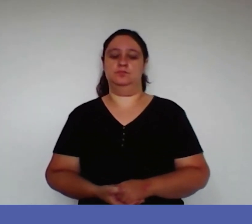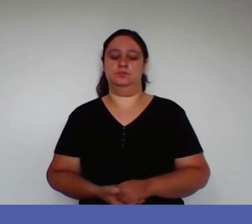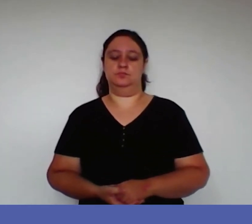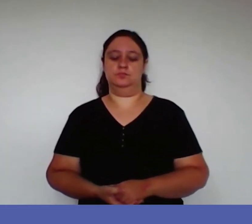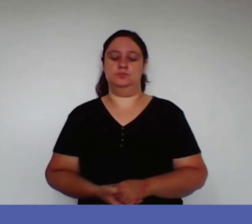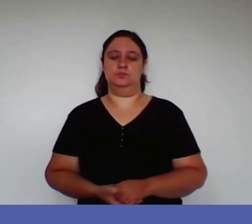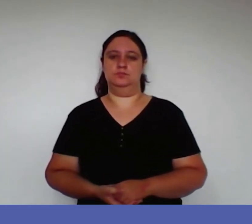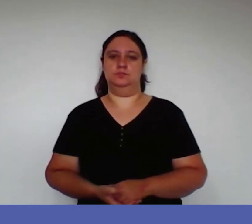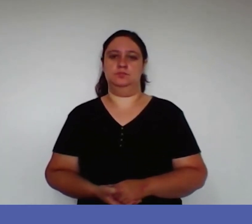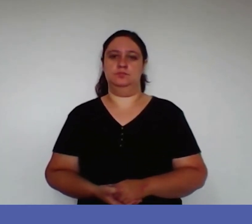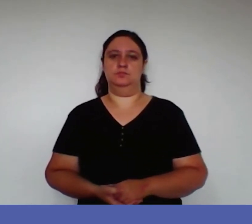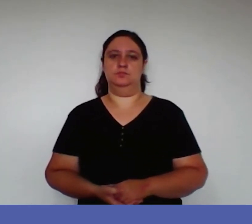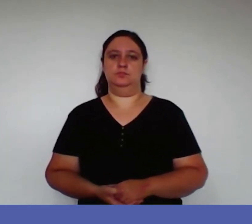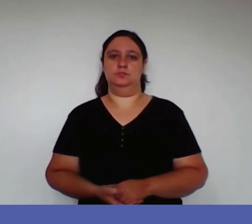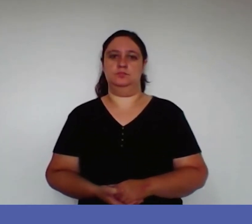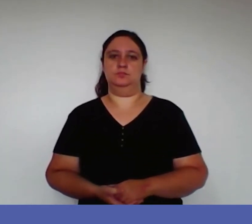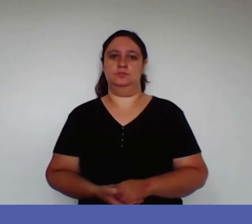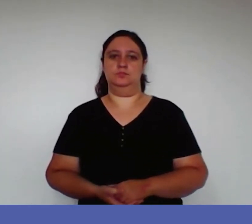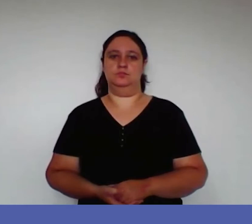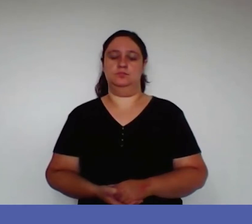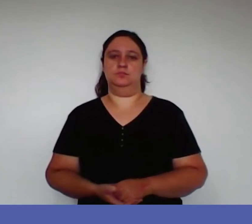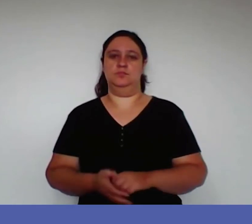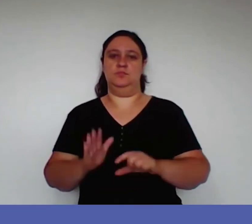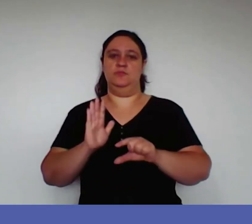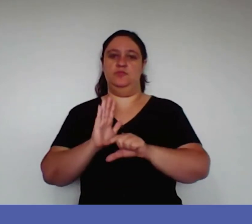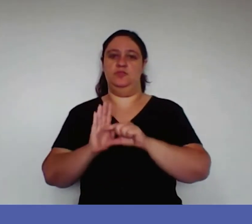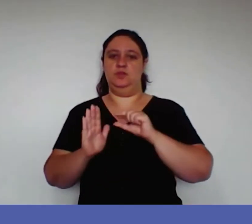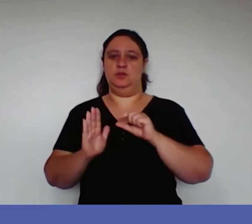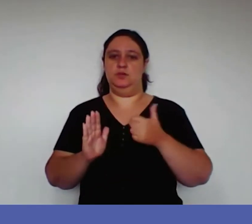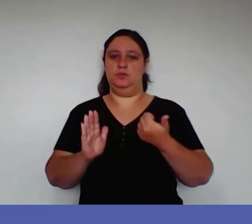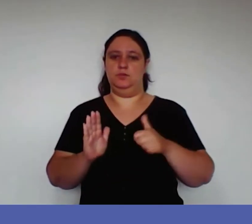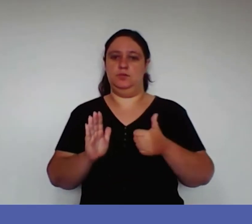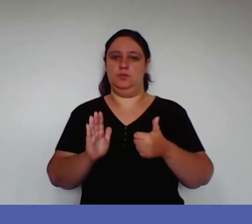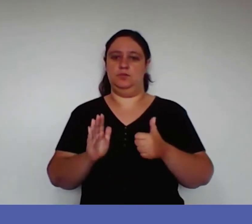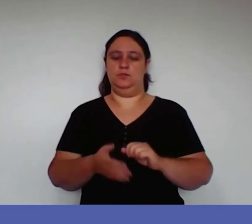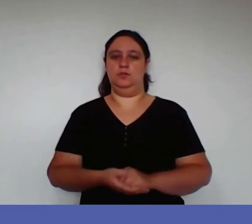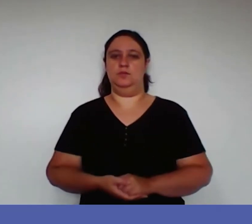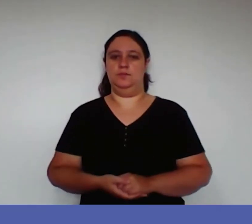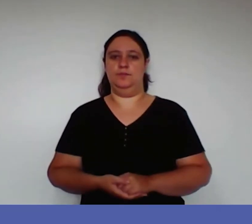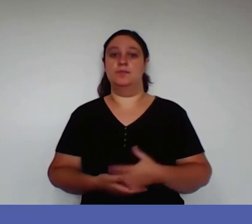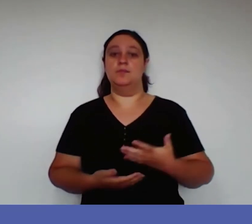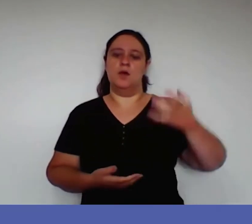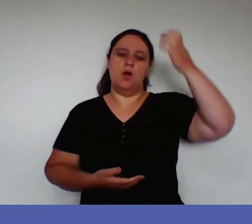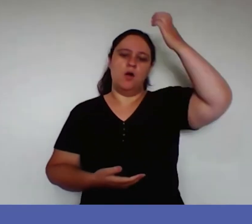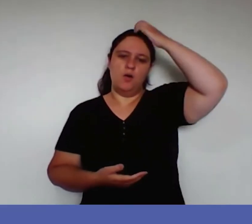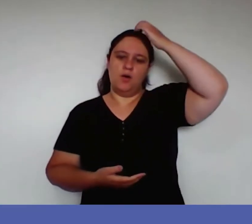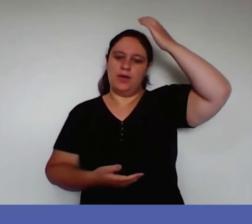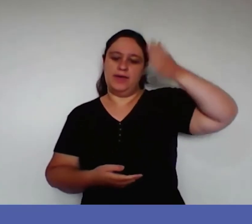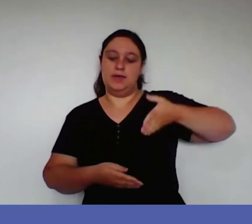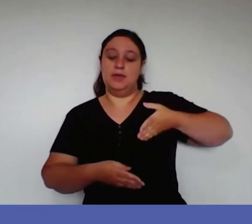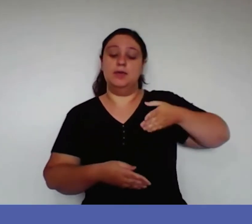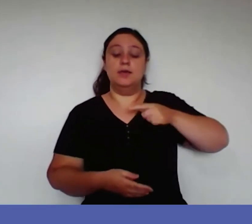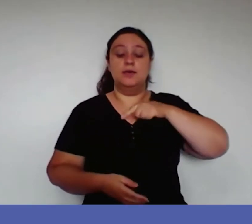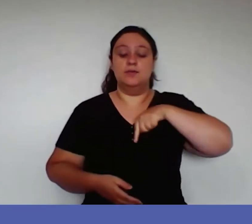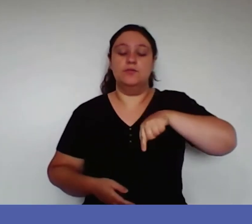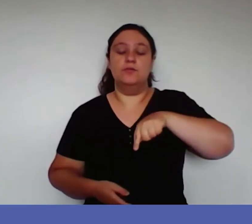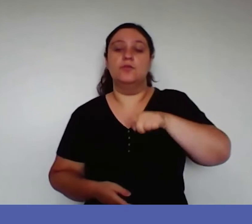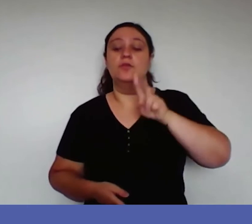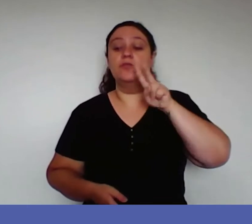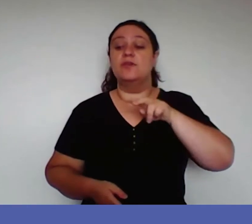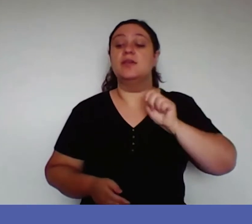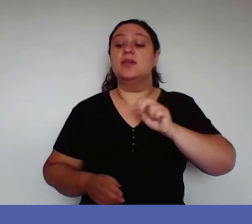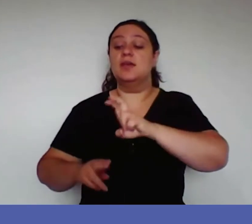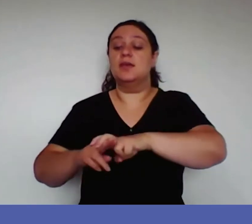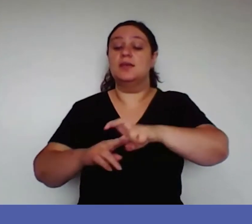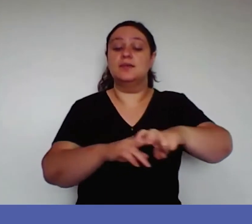Onde está? Versículo 11. Entrando, porém, o rei para ver os que estavam à mesa, notou ali um homem que